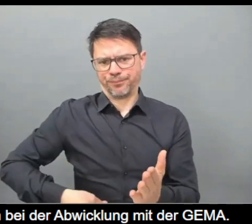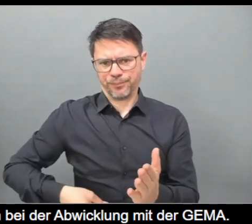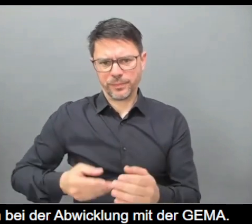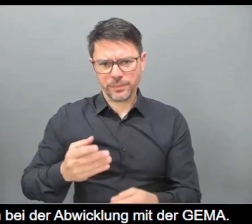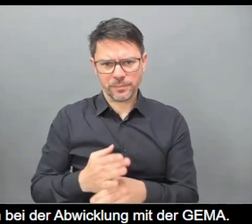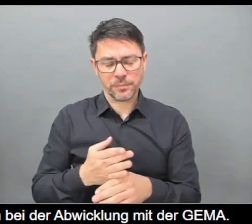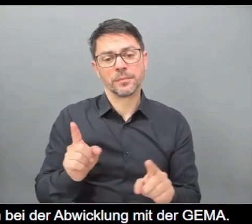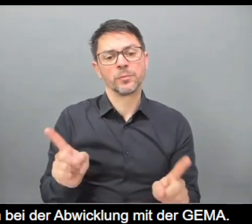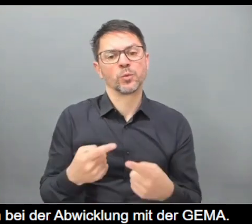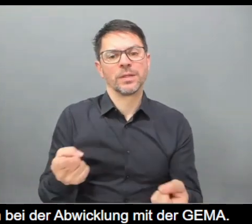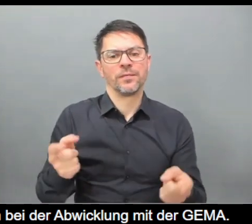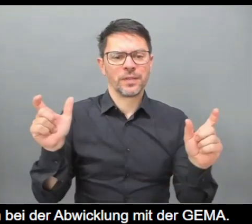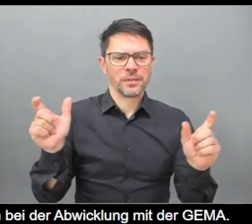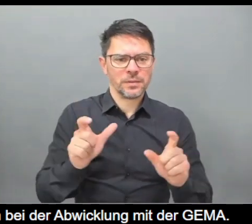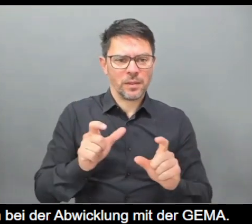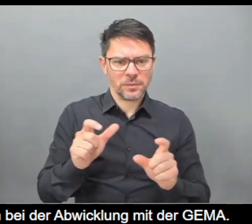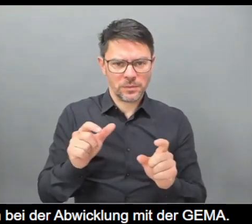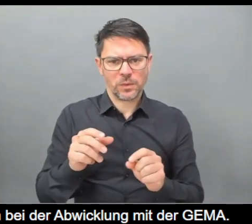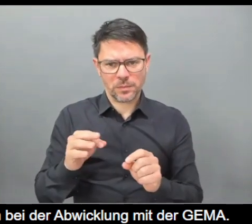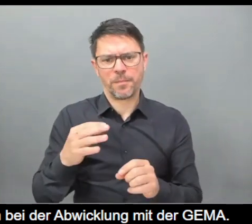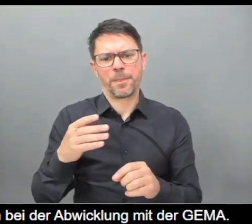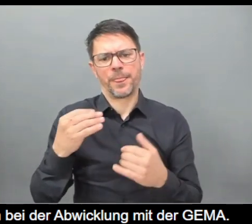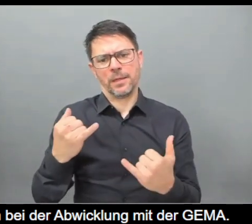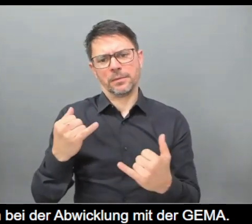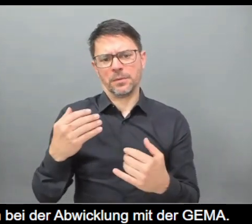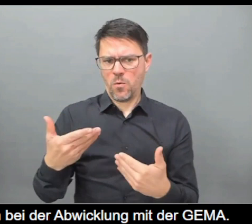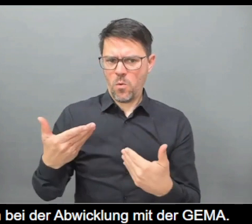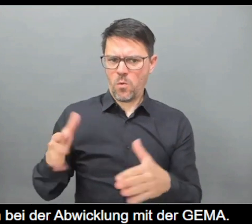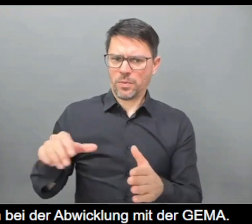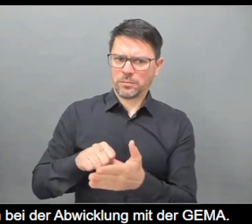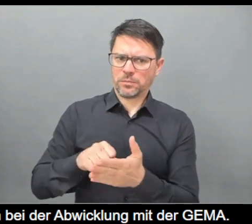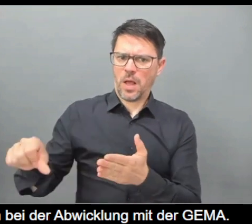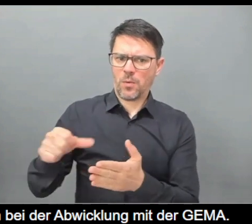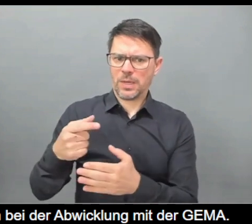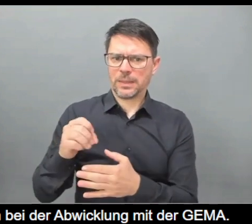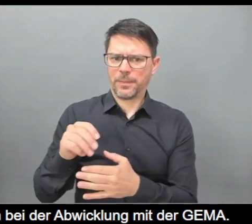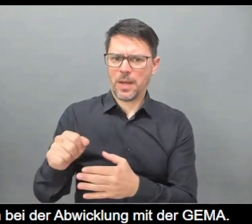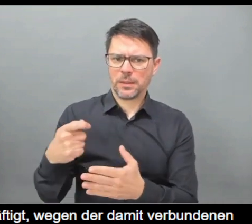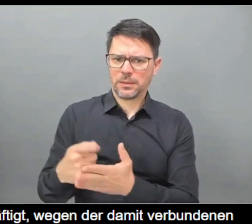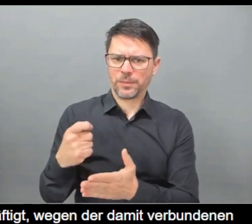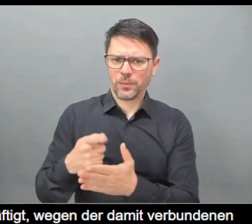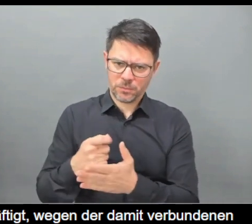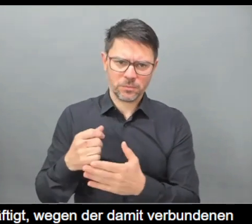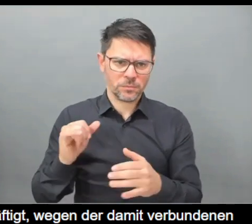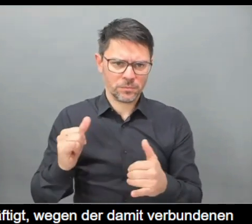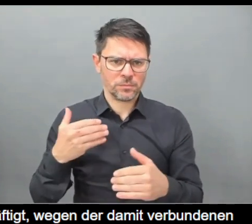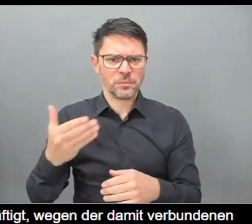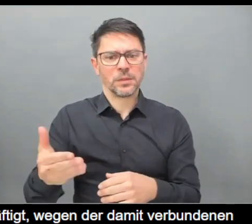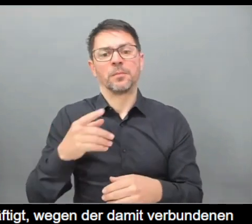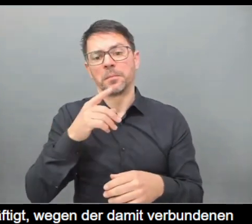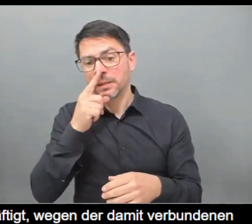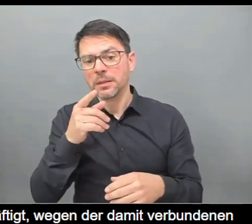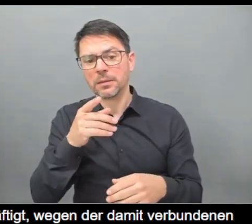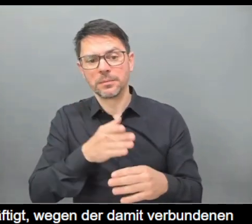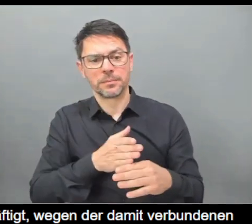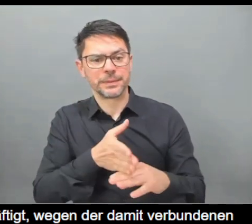Aufwand für die Vereine oder die Ehrenamtlichen entsteht. Alle wissen um die Berechtigung des Schutzes von geistigem Eigentum. Deshalb